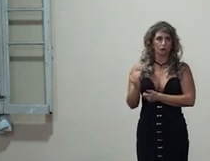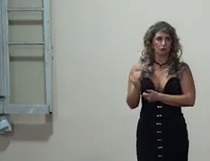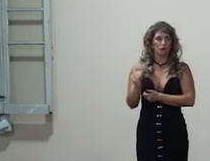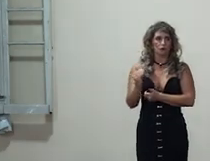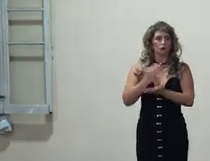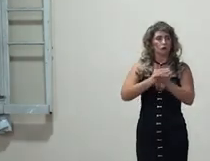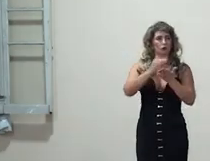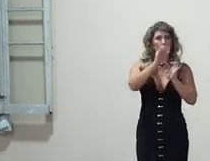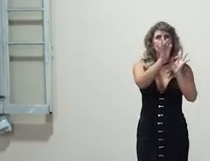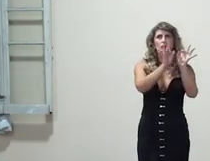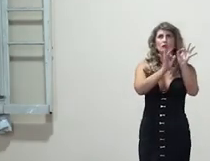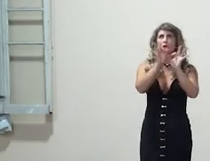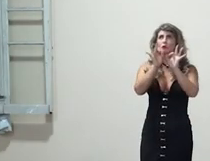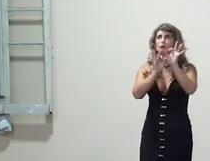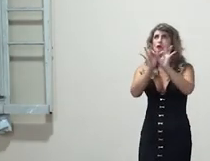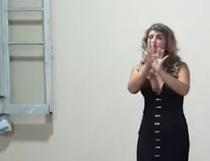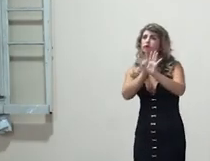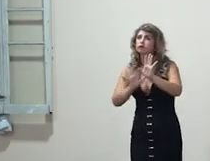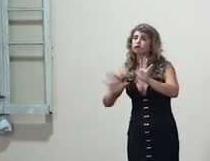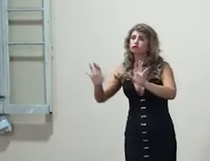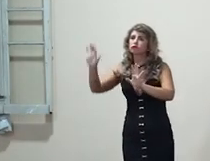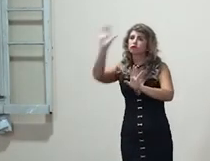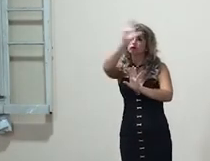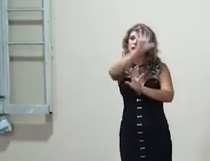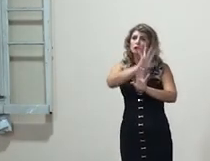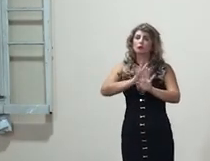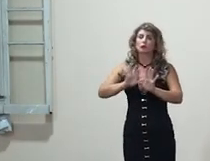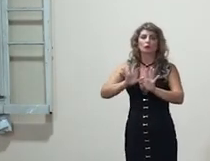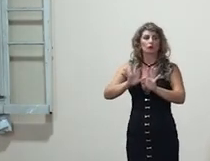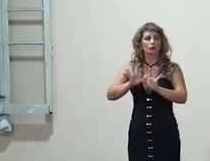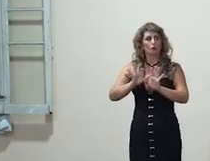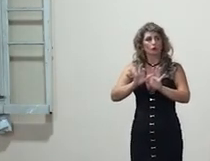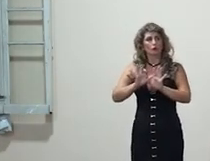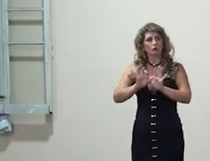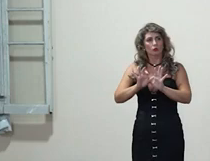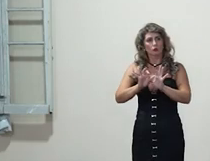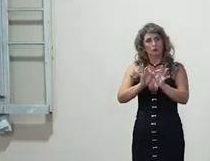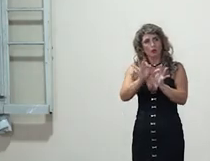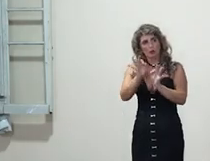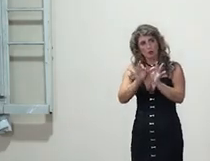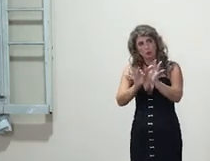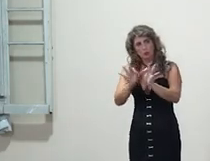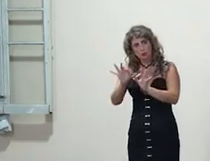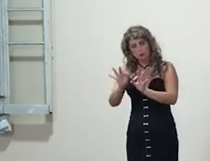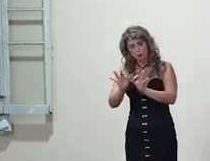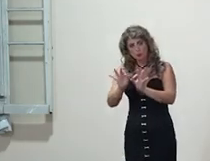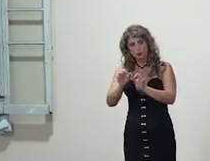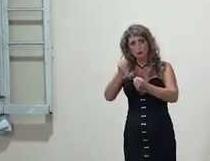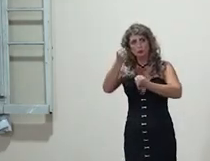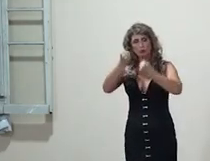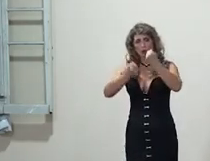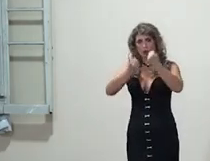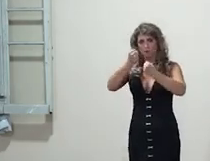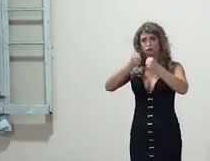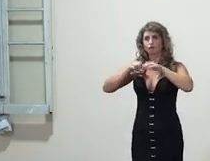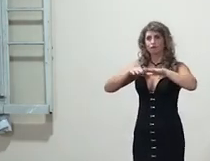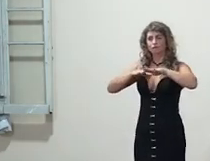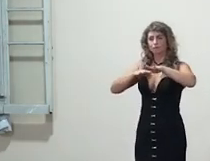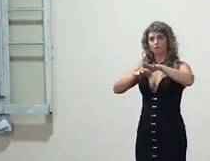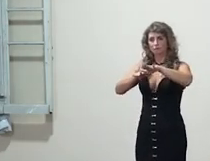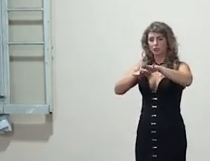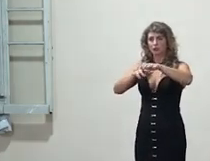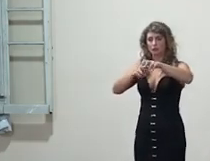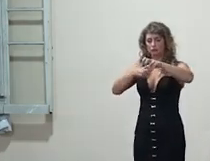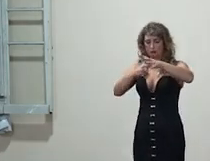Desde a decoração dos carros de passageiro,